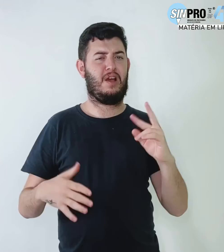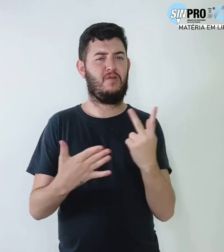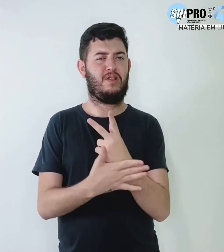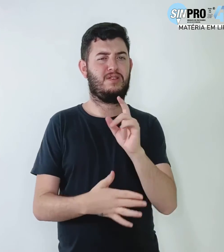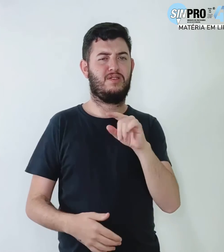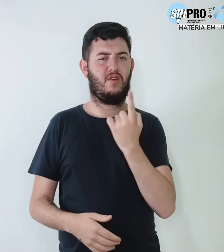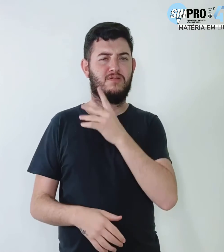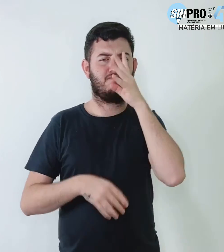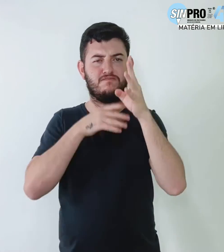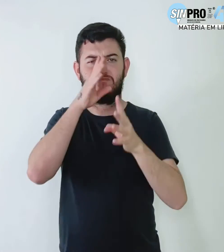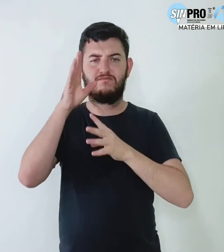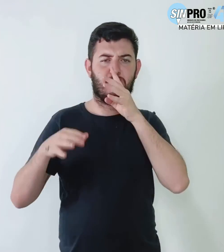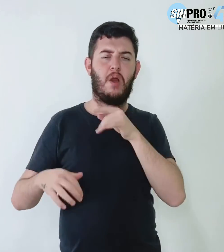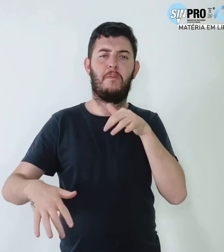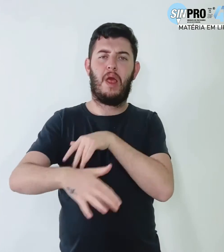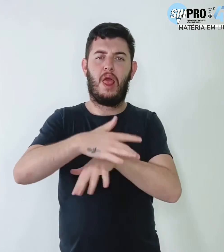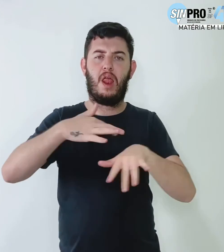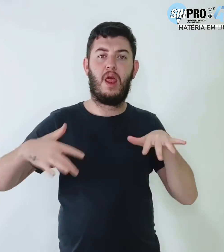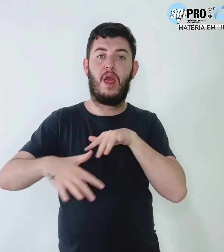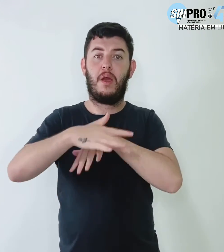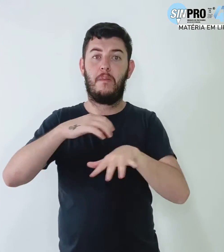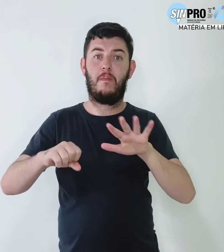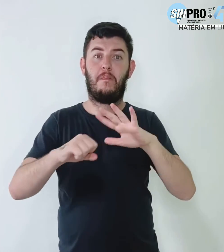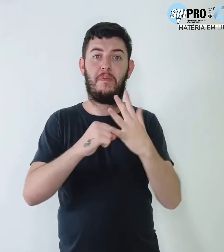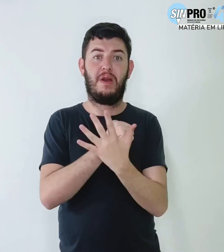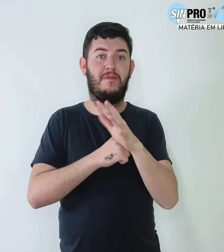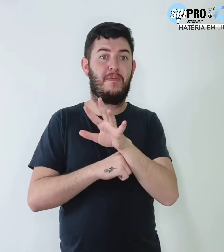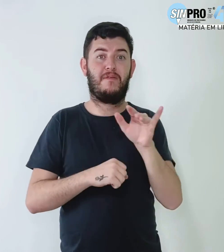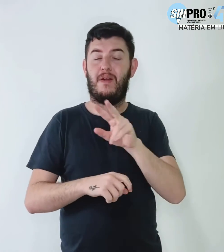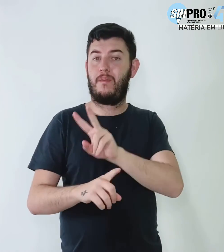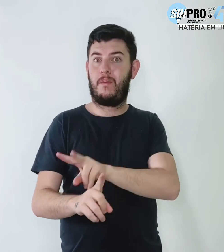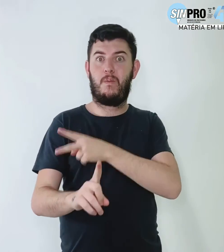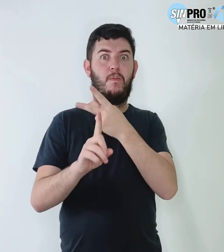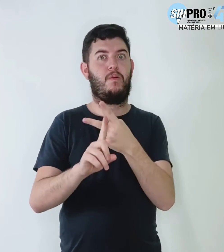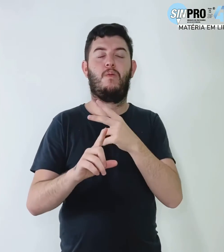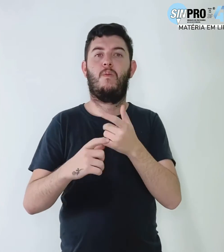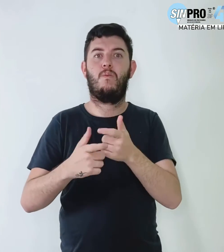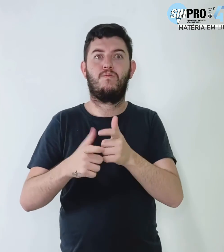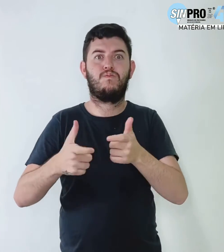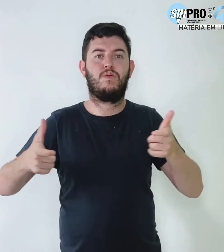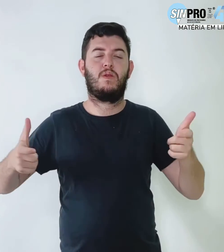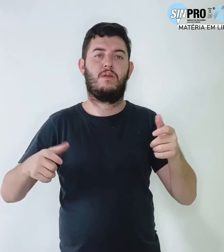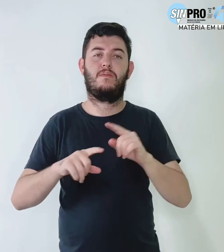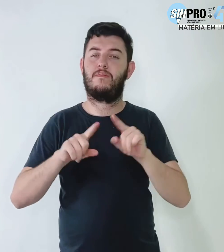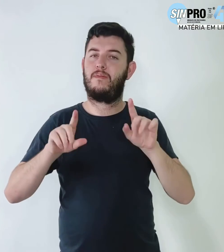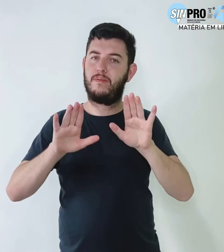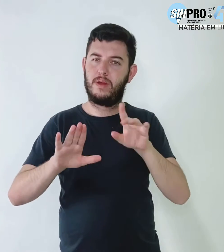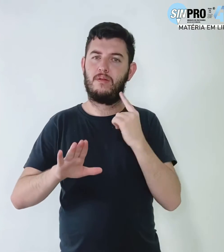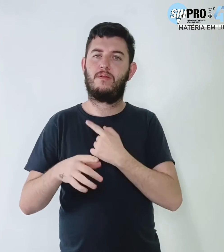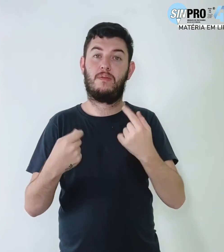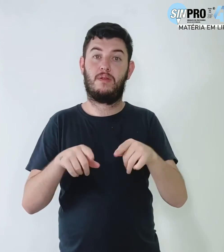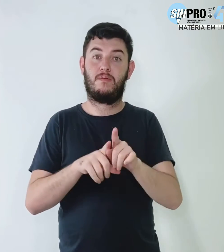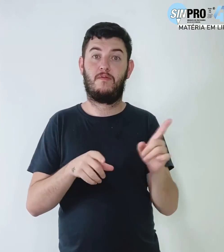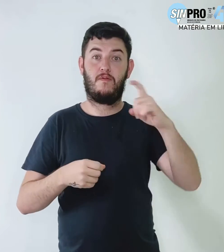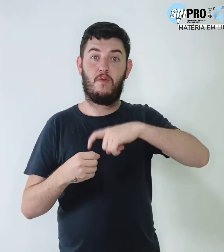era antes, a pandemia vai voltar a crescer. Ou seja, precisamos voltar, mas voltar